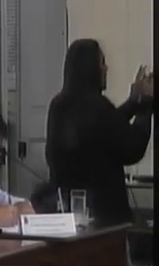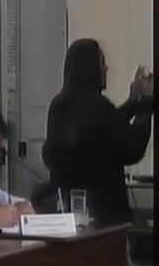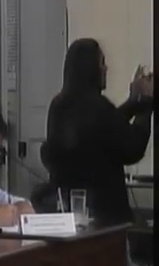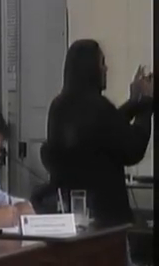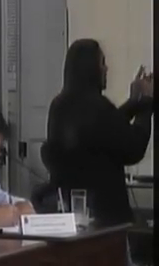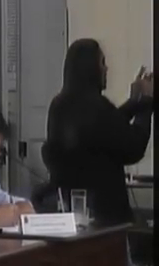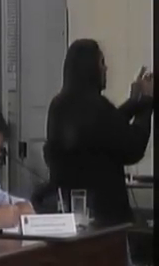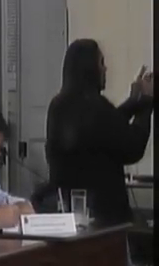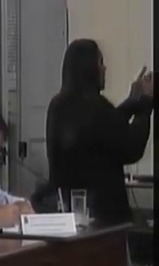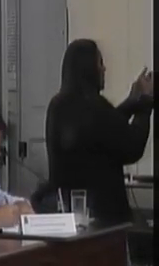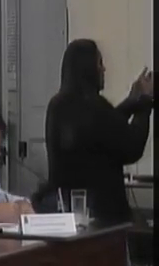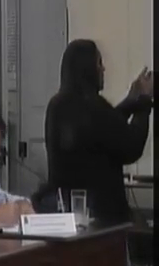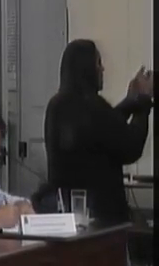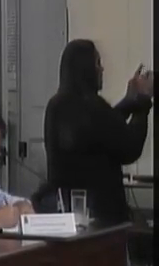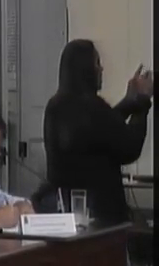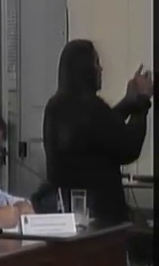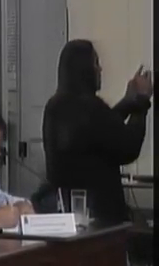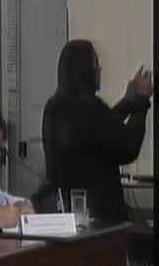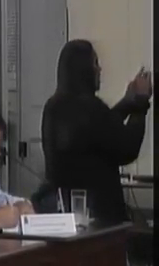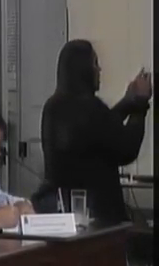Em relação